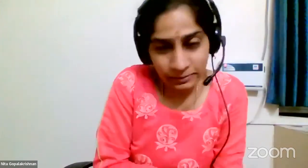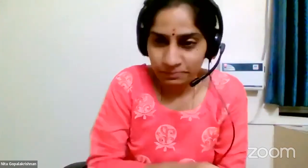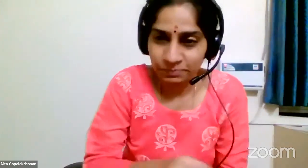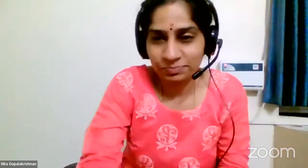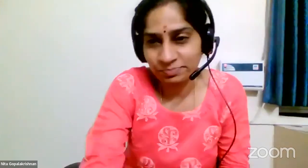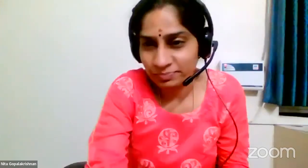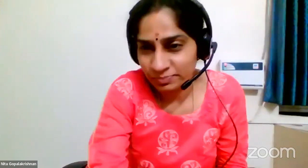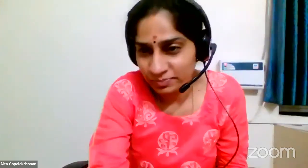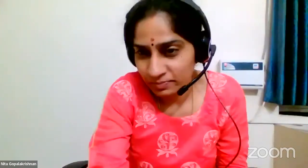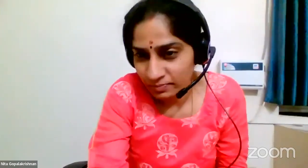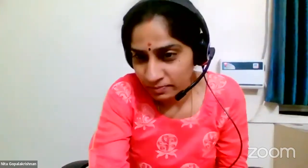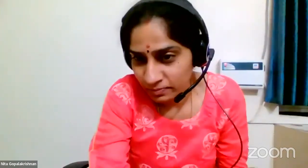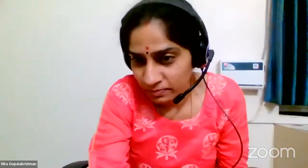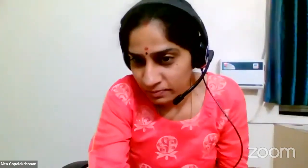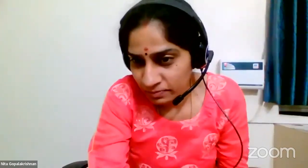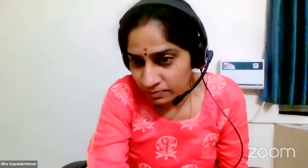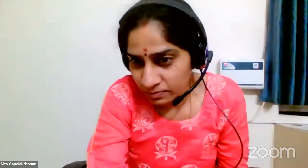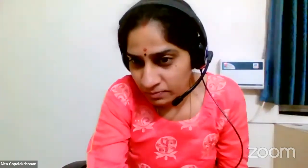18 से 24